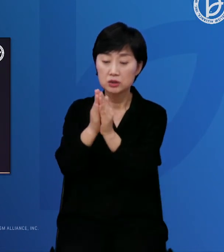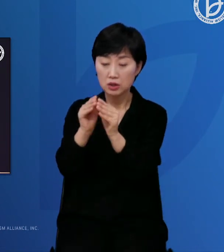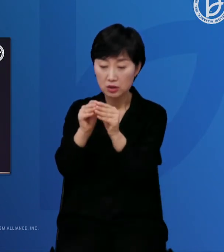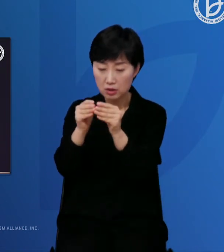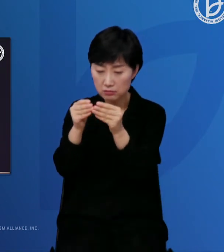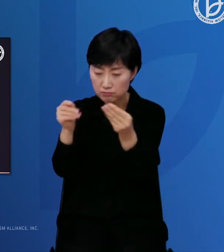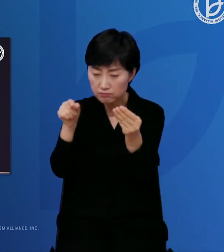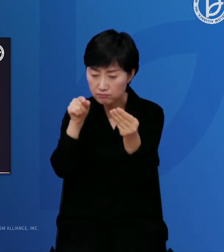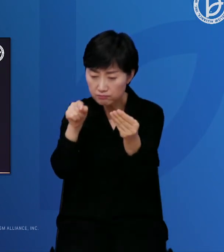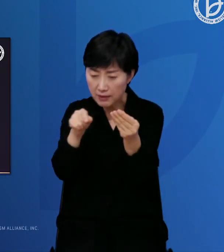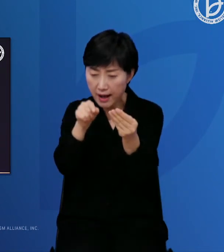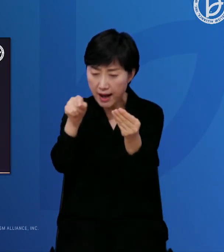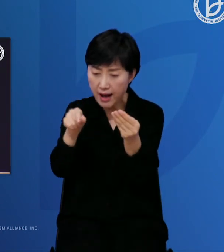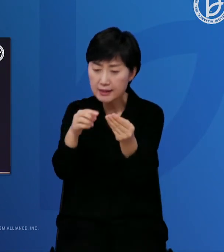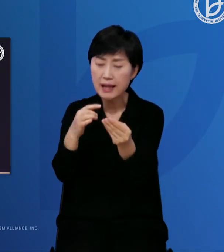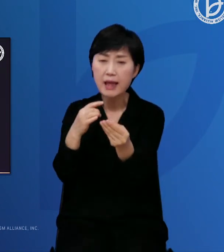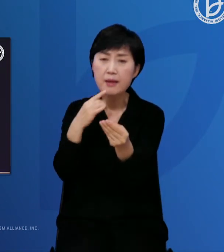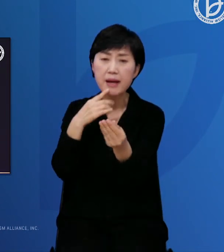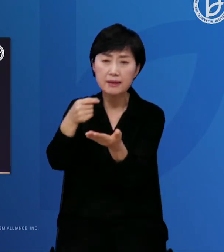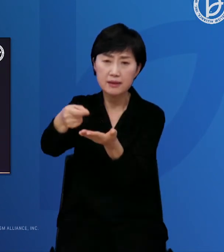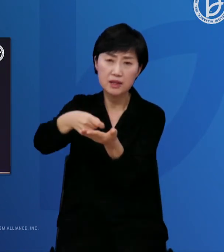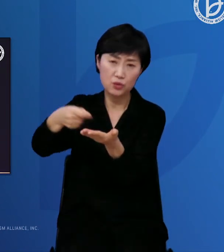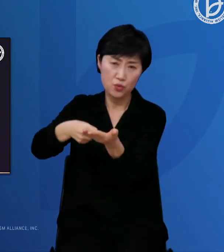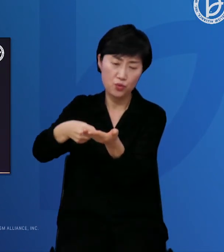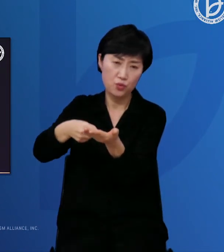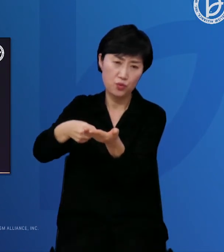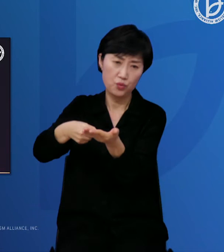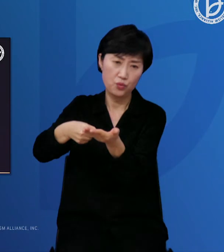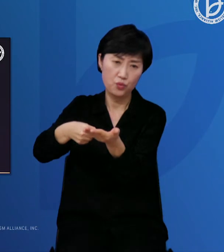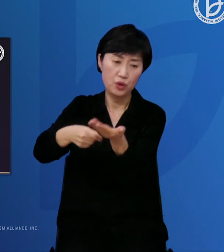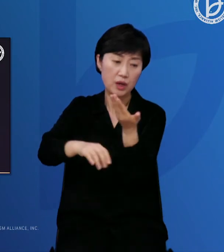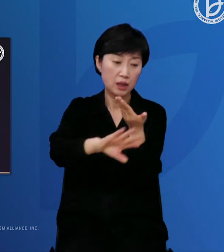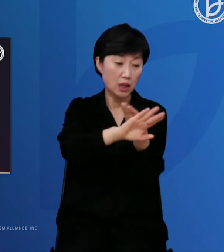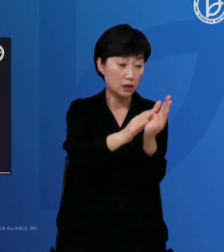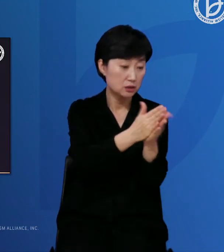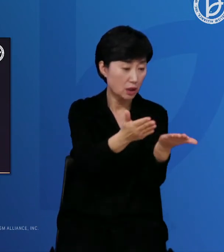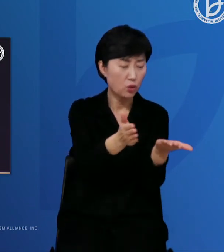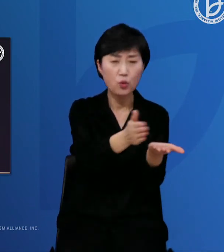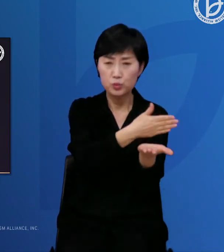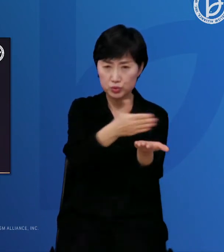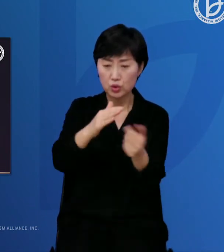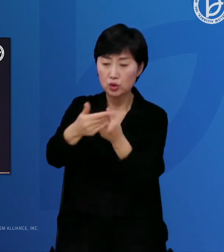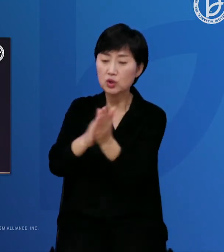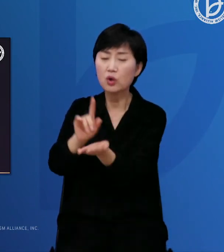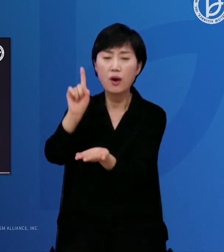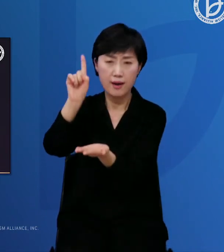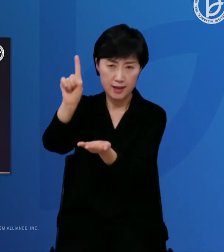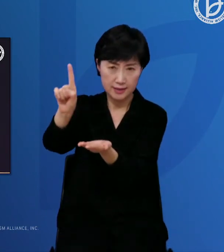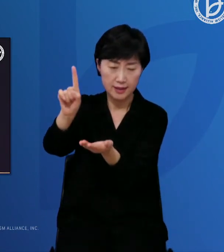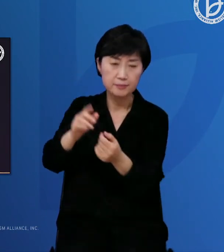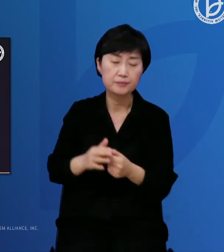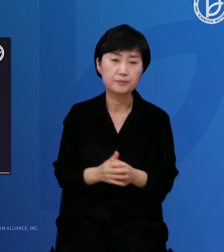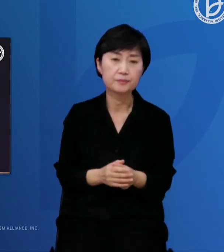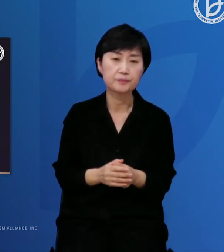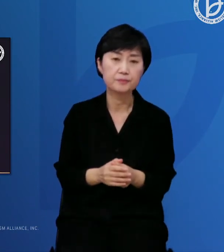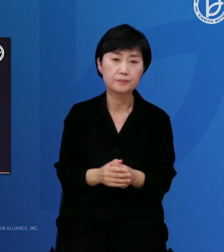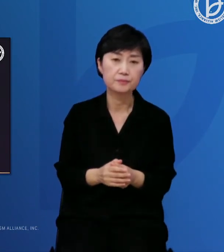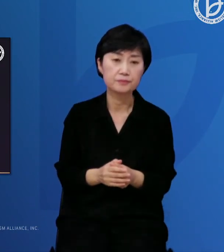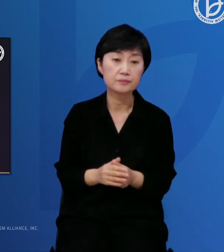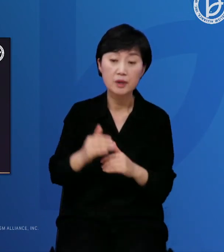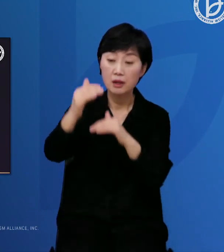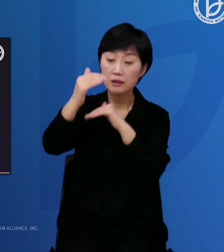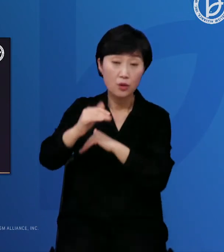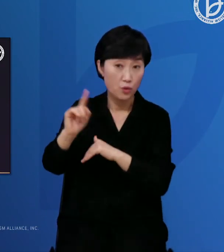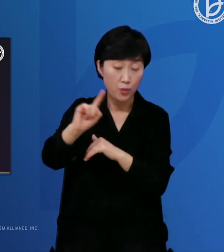일어난 사건입니다. It is only recorded in the Bible, which is the Word of God. This is something that happened that nobody in the world knows about. 뭡니까? What